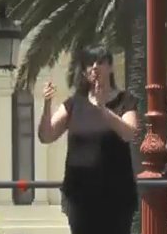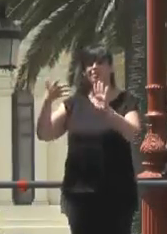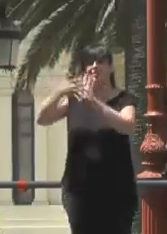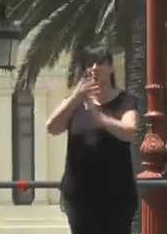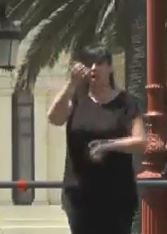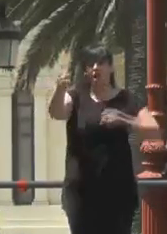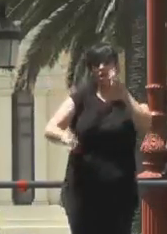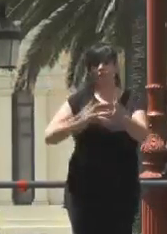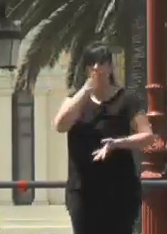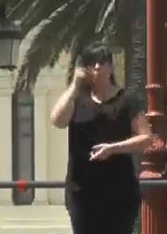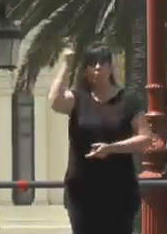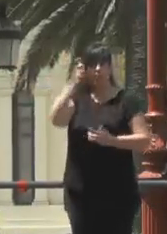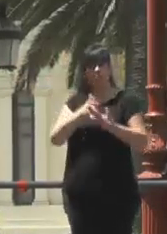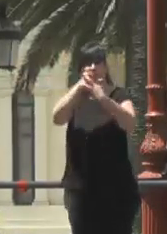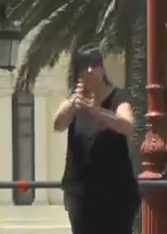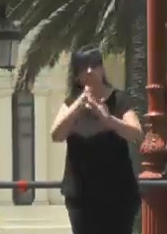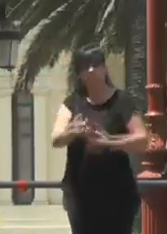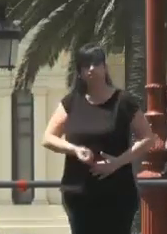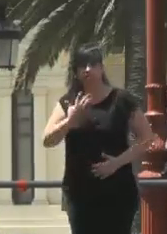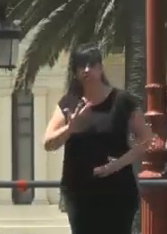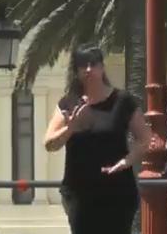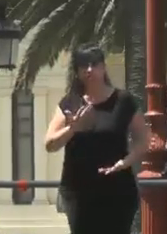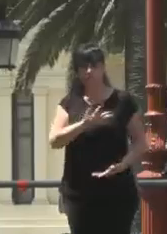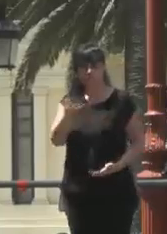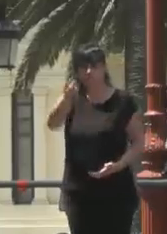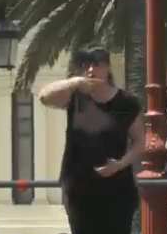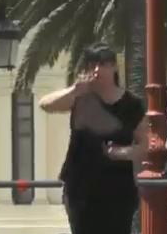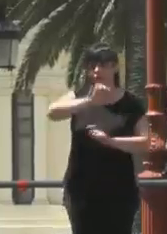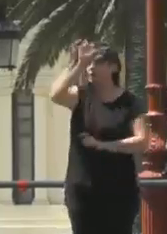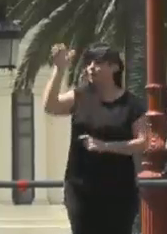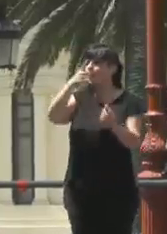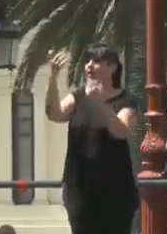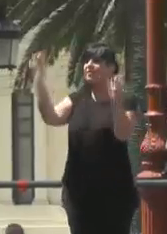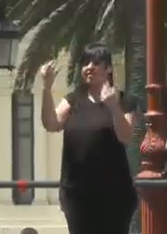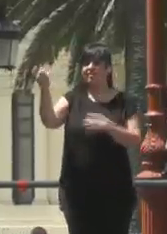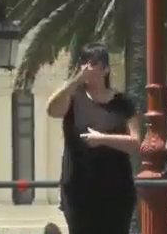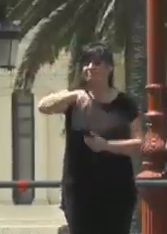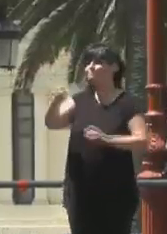que lucha, es expresión de lo que necesitamos en toda Europa.